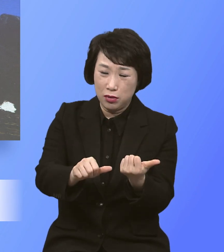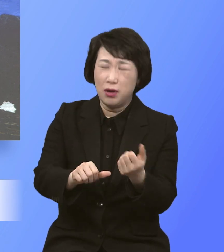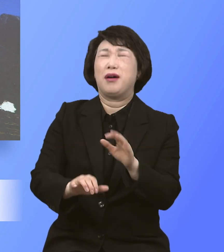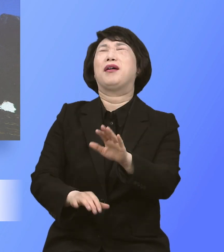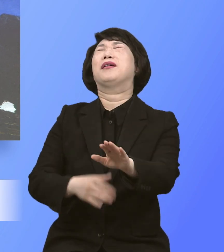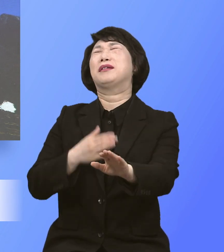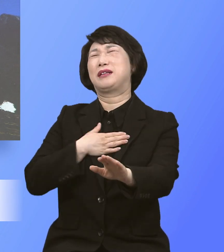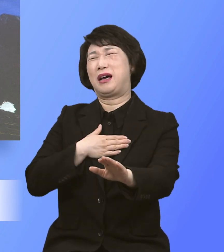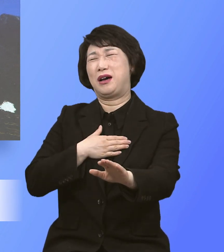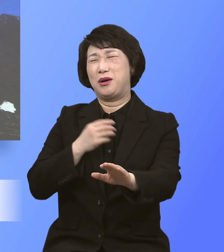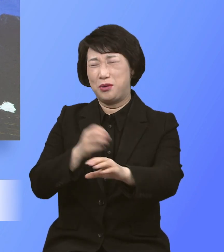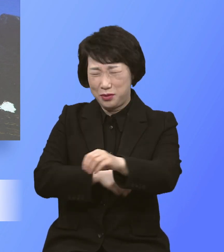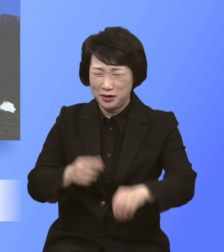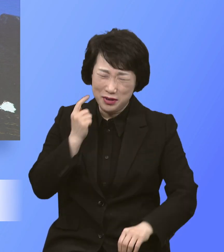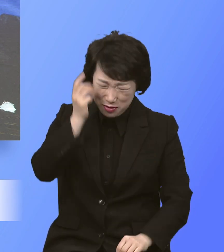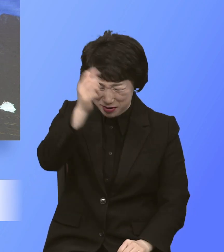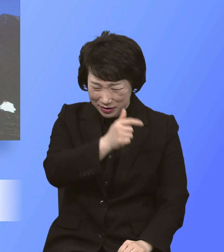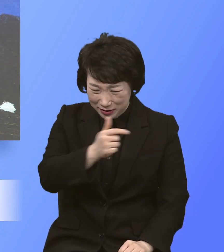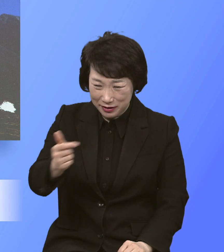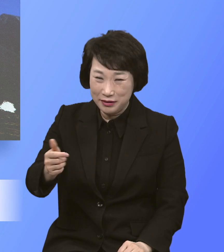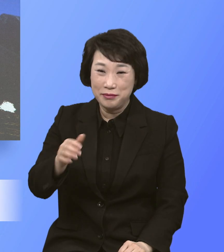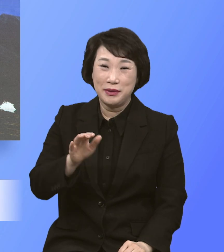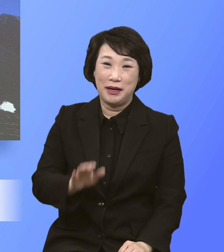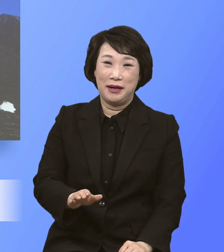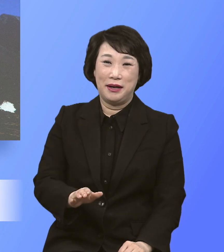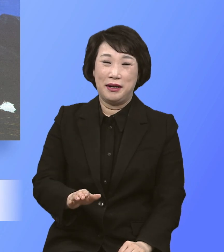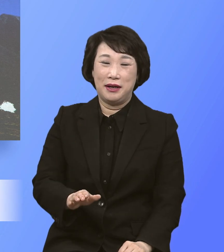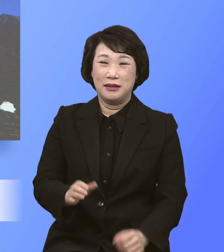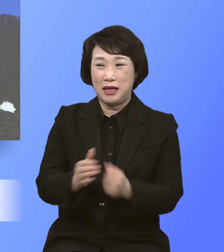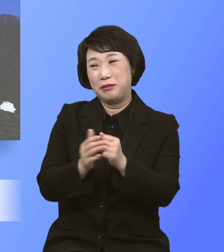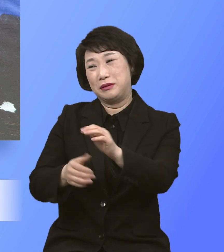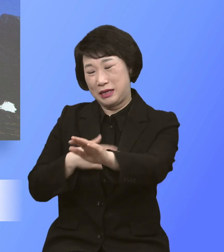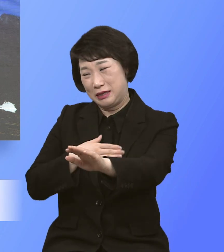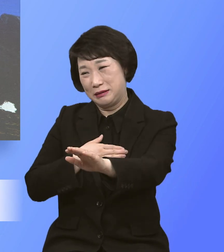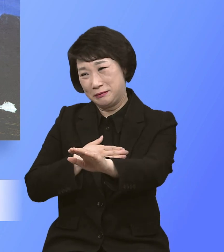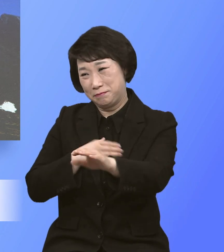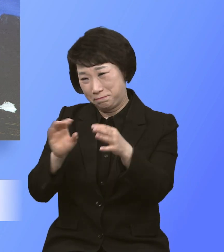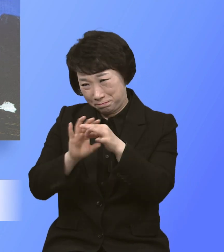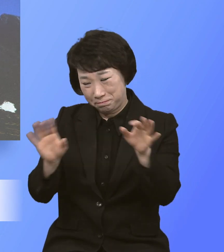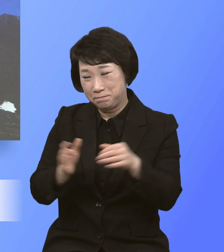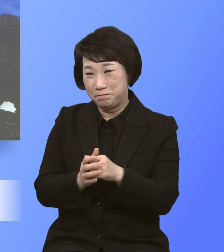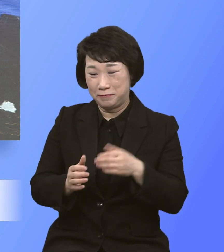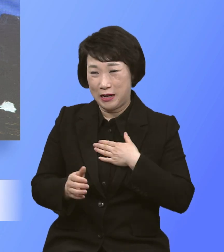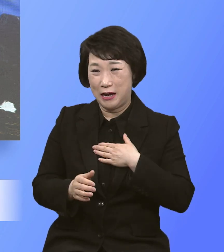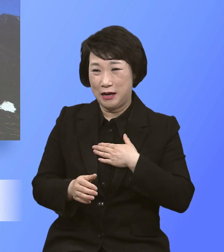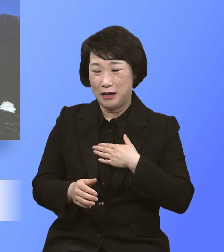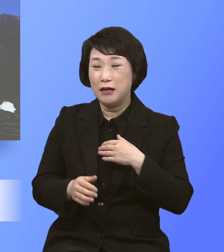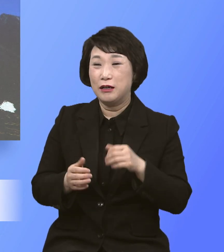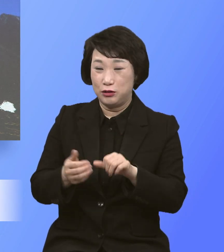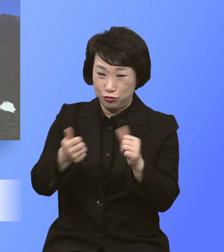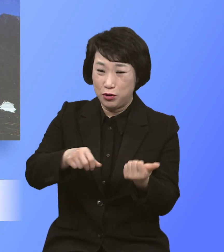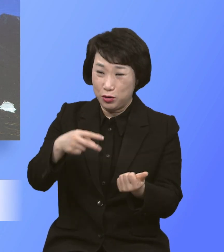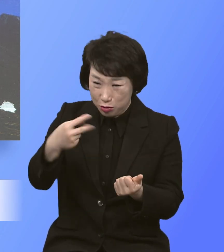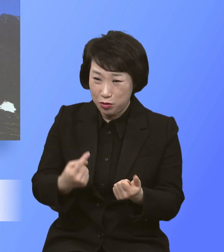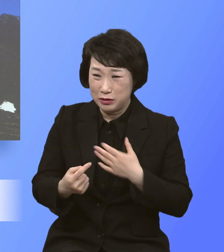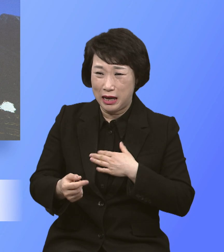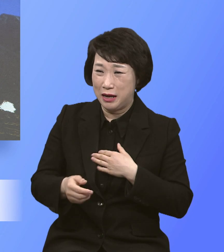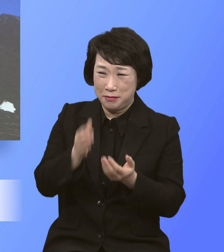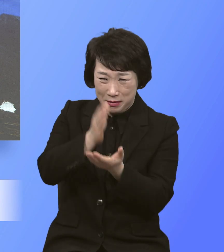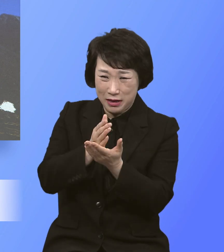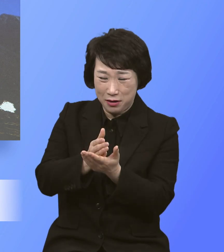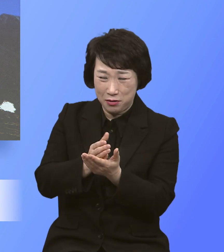있다면 얼마나 영광스럽겠느냐. 그러니 죽어도 나를 말리지 마라. 말리지